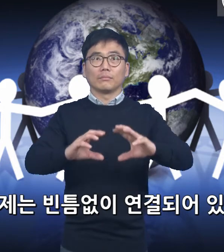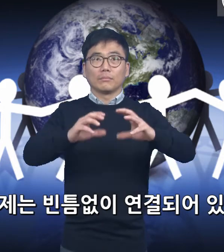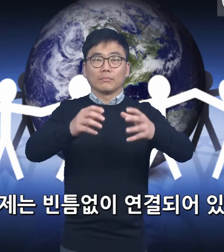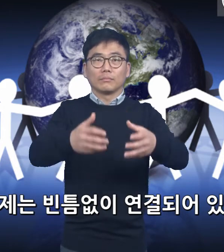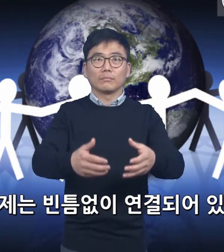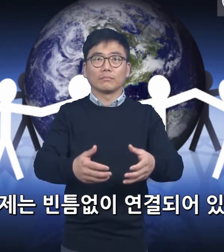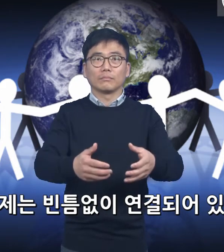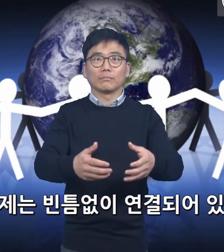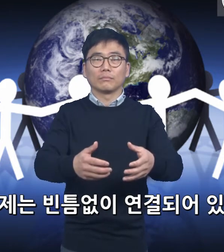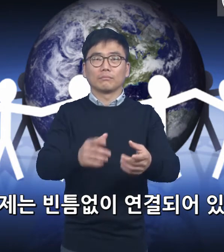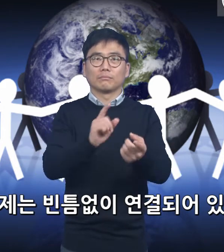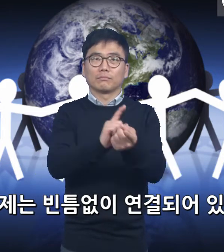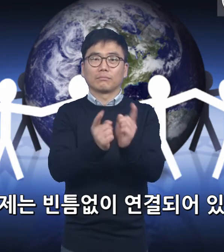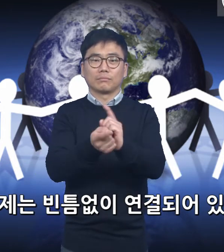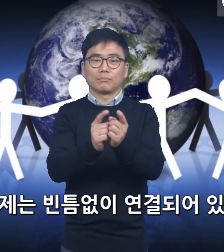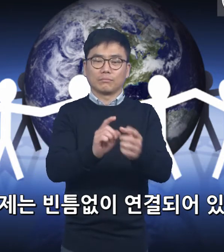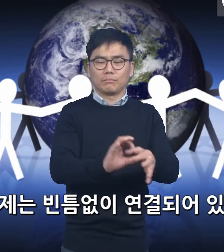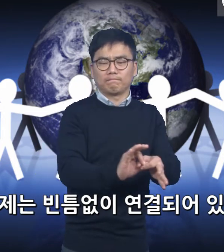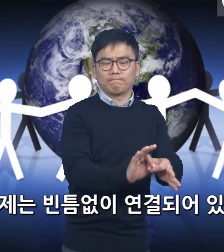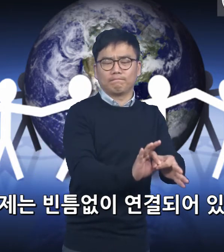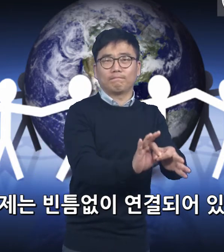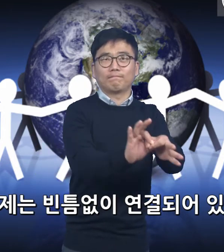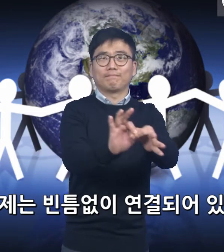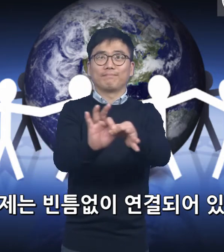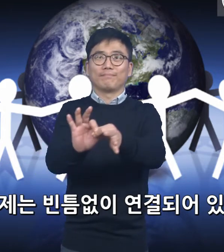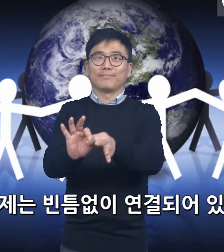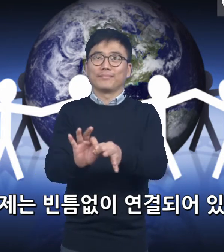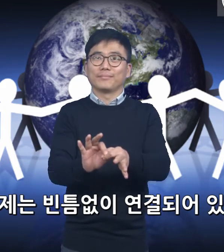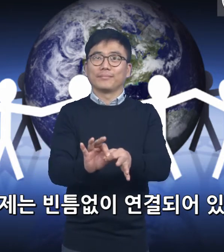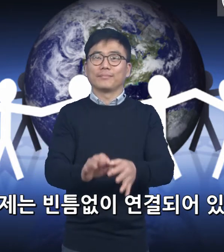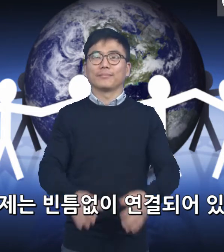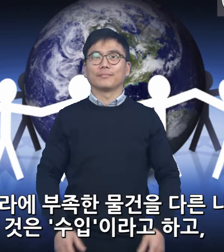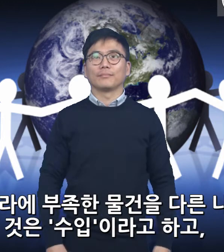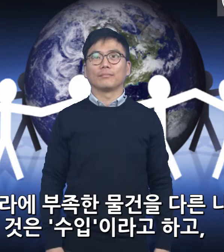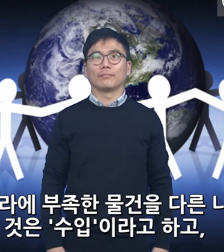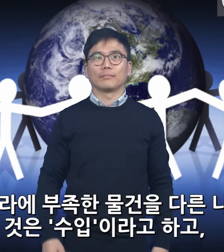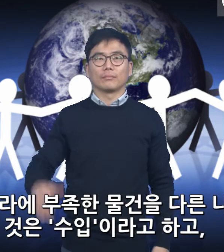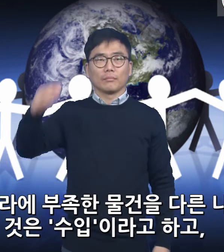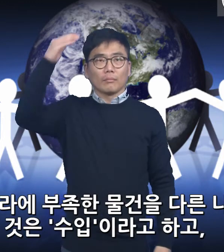세계 경제는 빈틈없이 연결되어 있습니다.